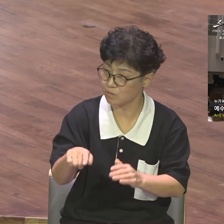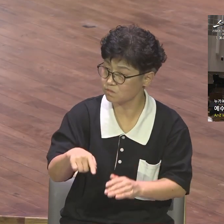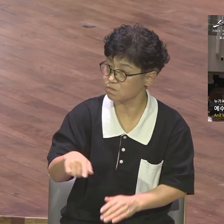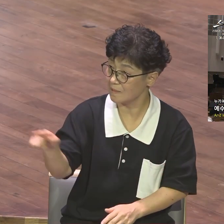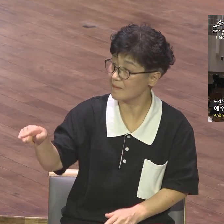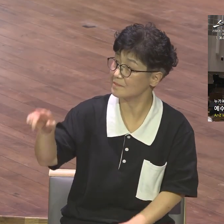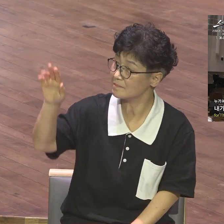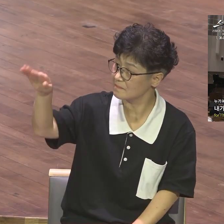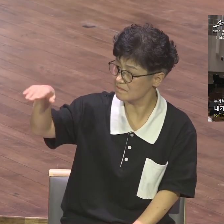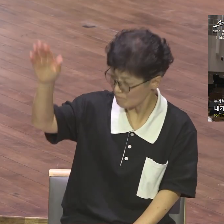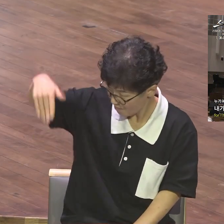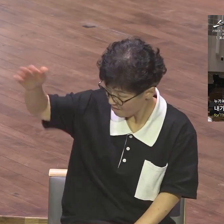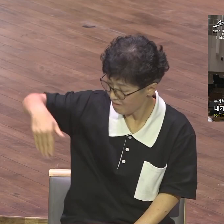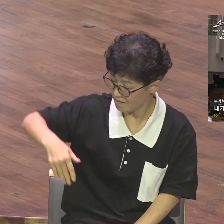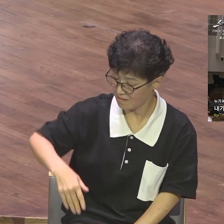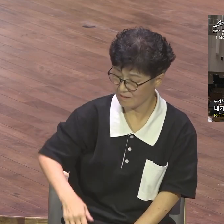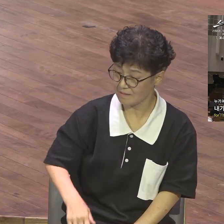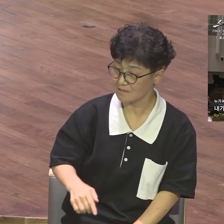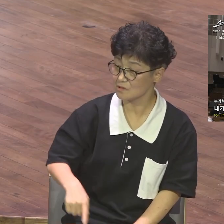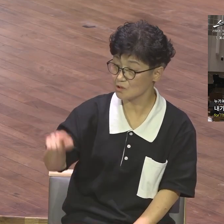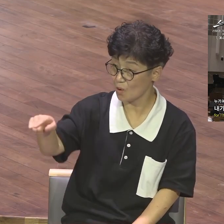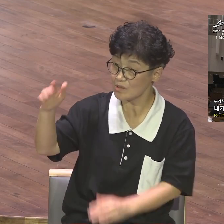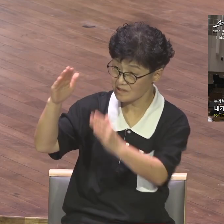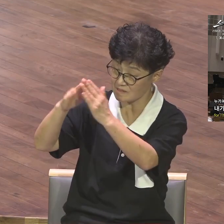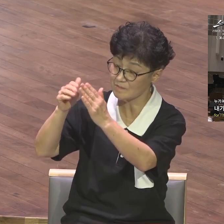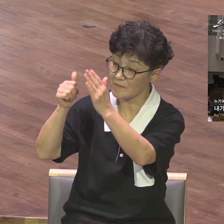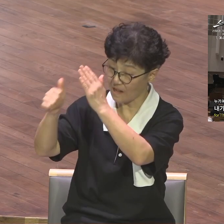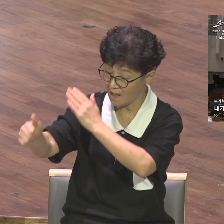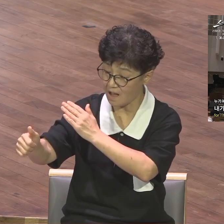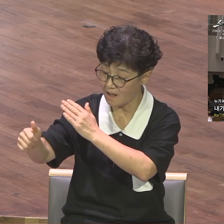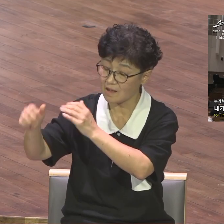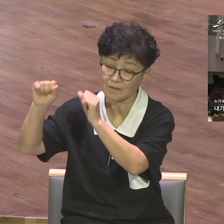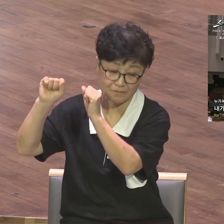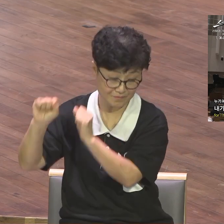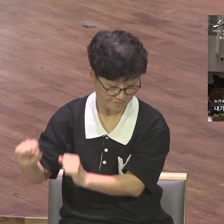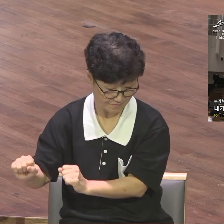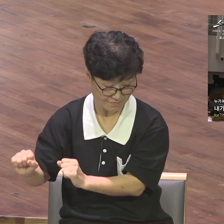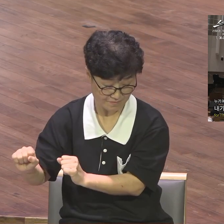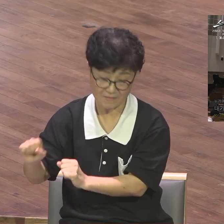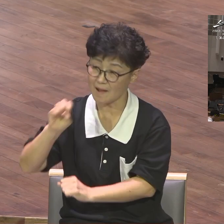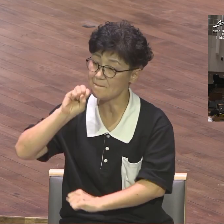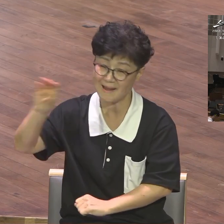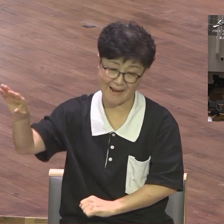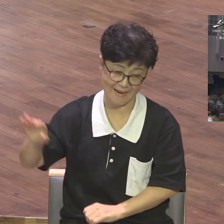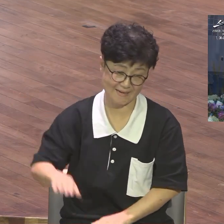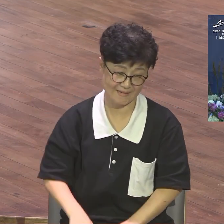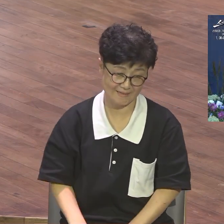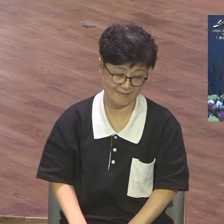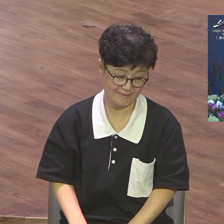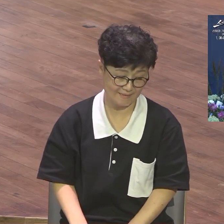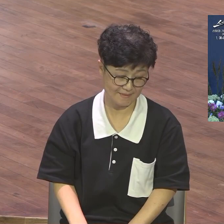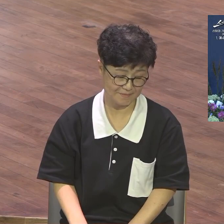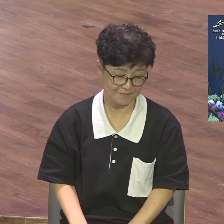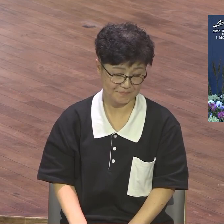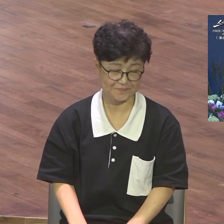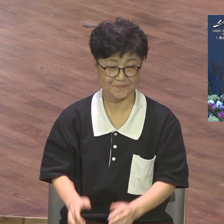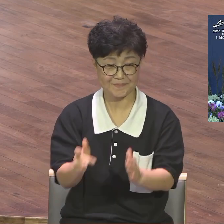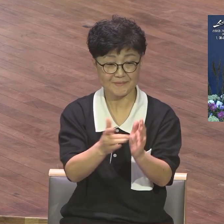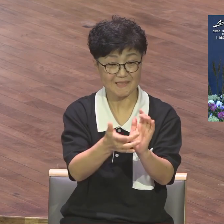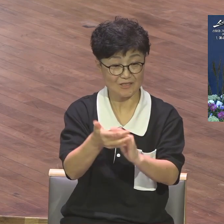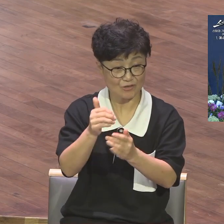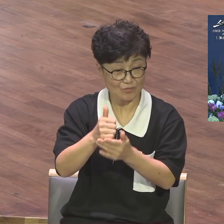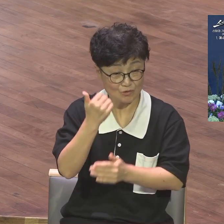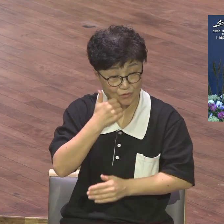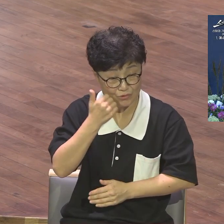삭개오야 속히 내려오라. 내가 오늘 내 집에 유하여야 하겠다 하시니. 참 놀랍게도 예수님은 곧 하나님이시기